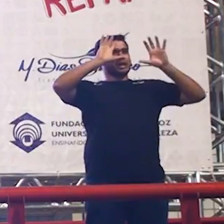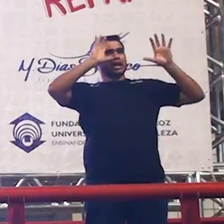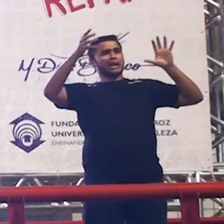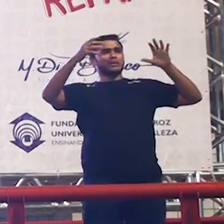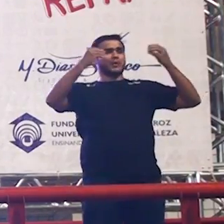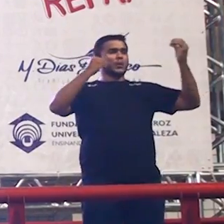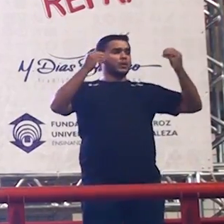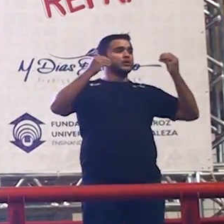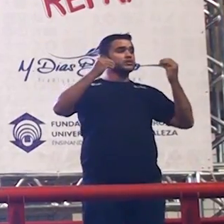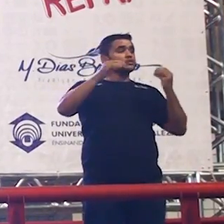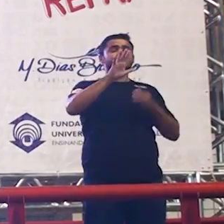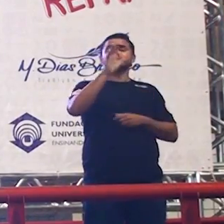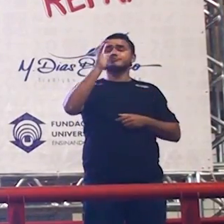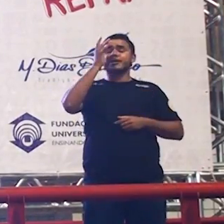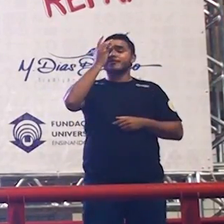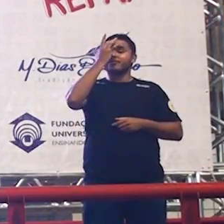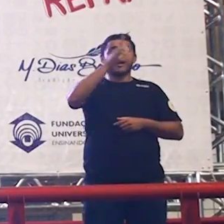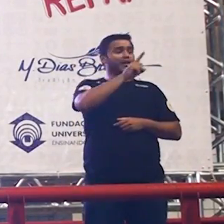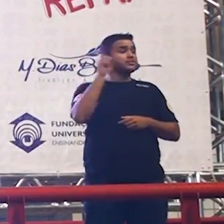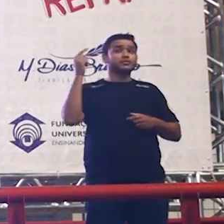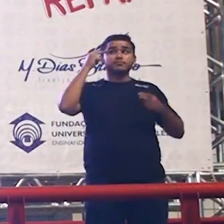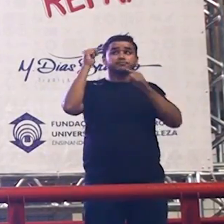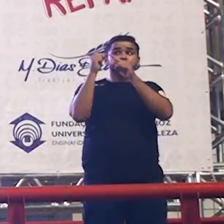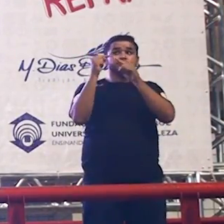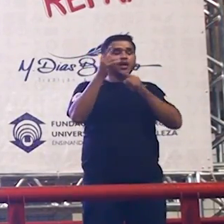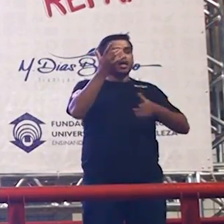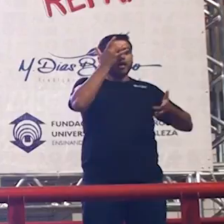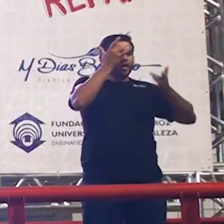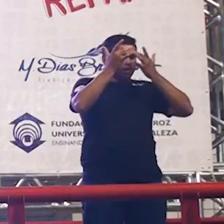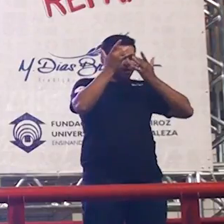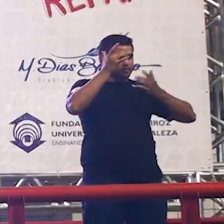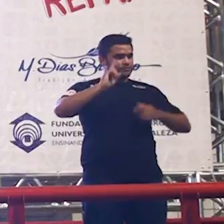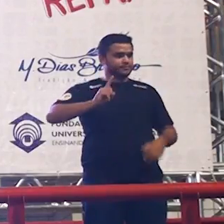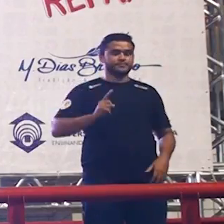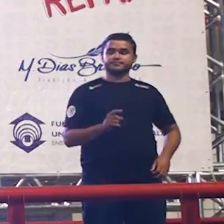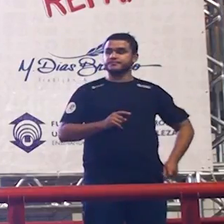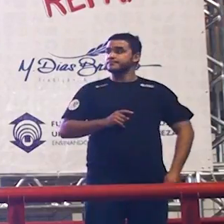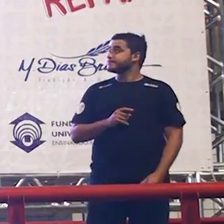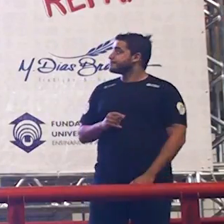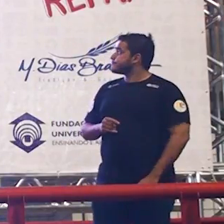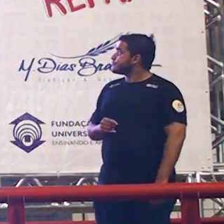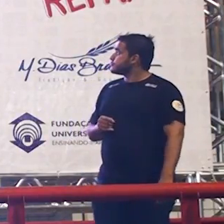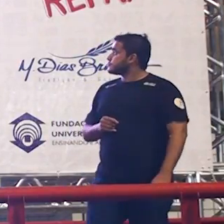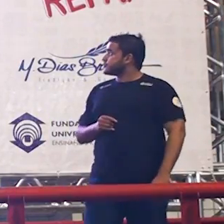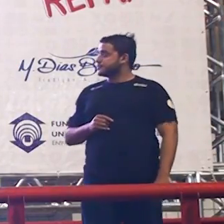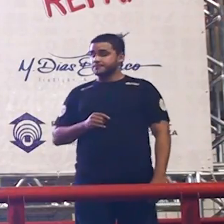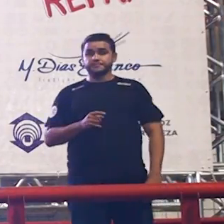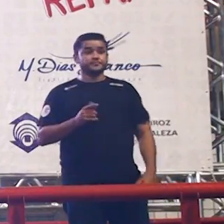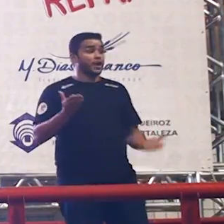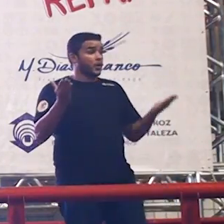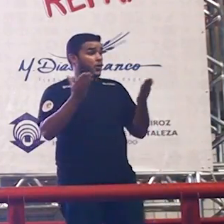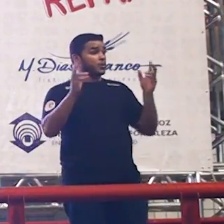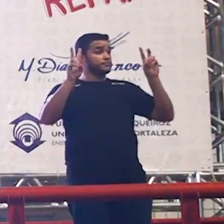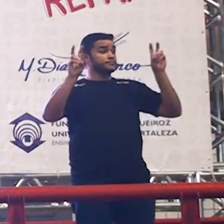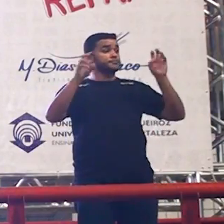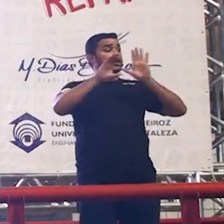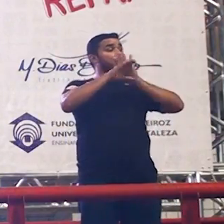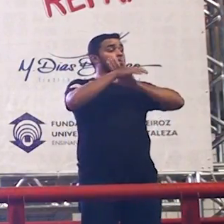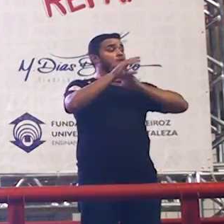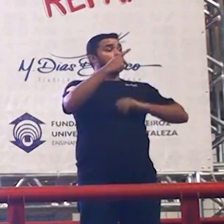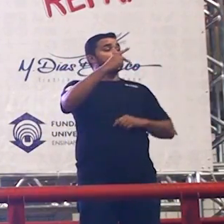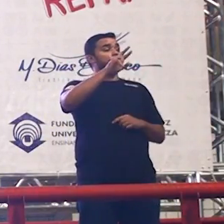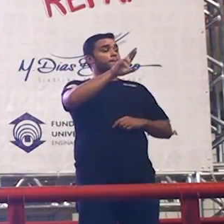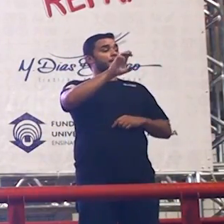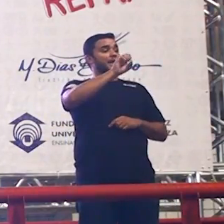Relaxe, é só raciocinar que a gente não decora nada. Vamos para o último conceito? Pressão. Professor, o que é